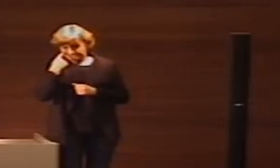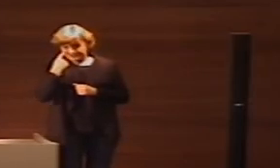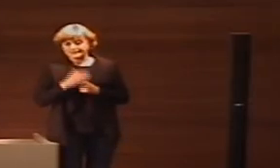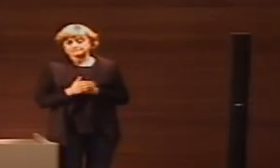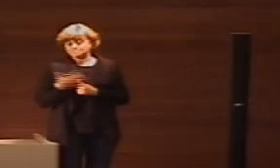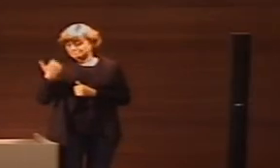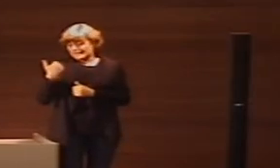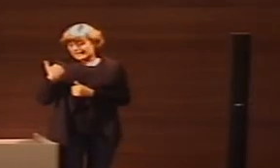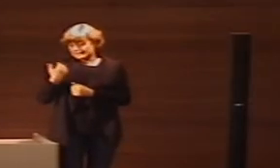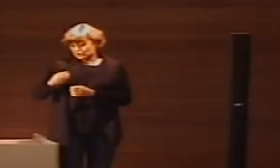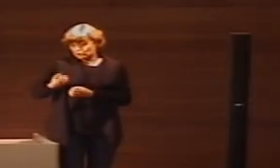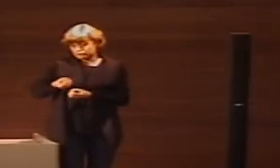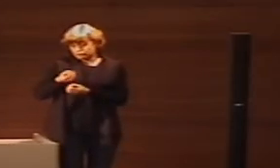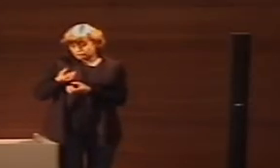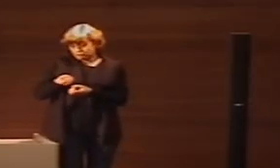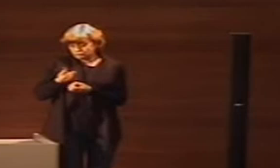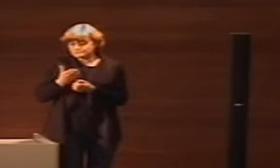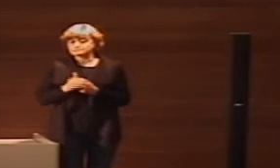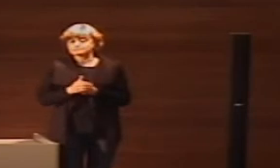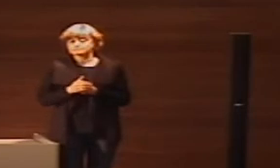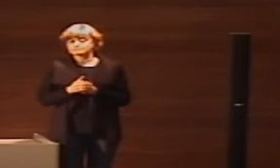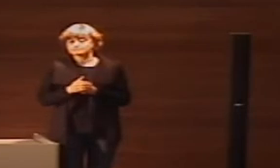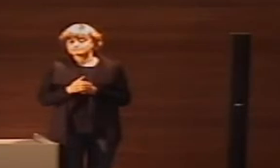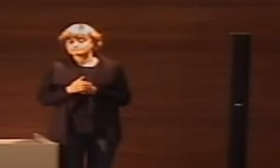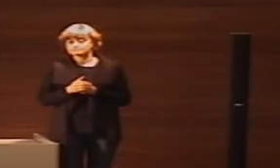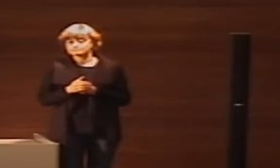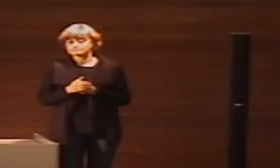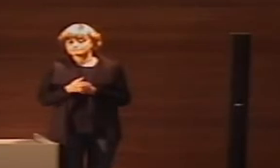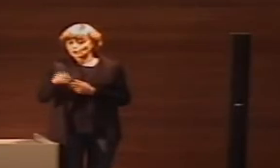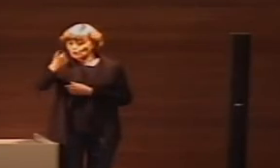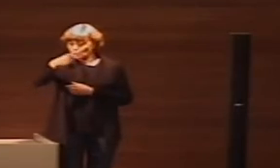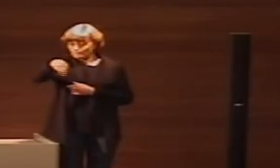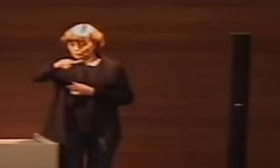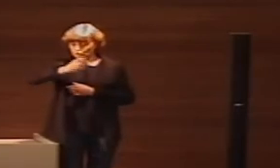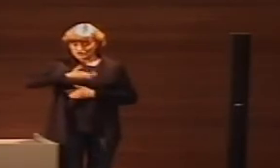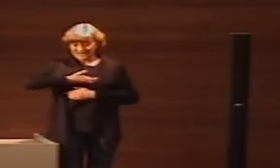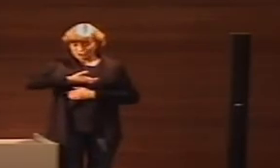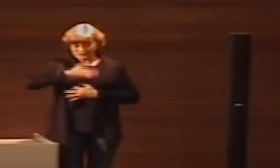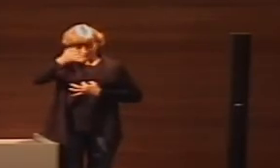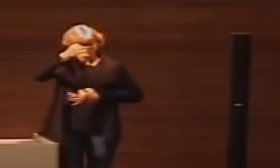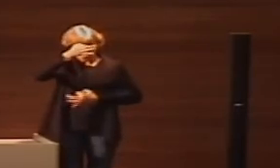Como decía antes, mi conocimiento sobre vuestra realidad concreta a nivel municipal